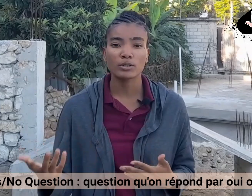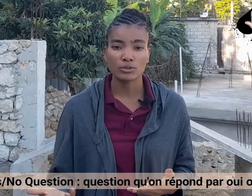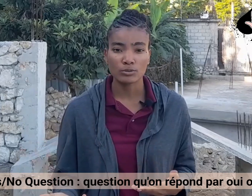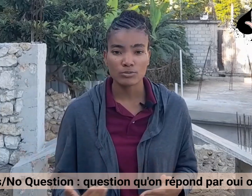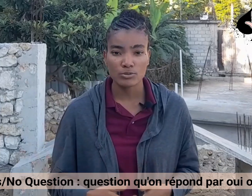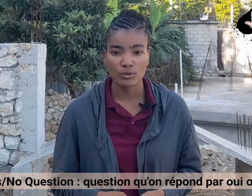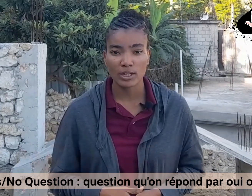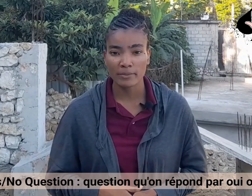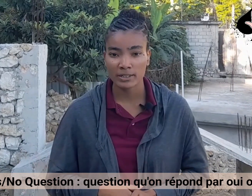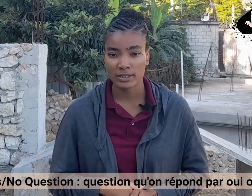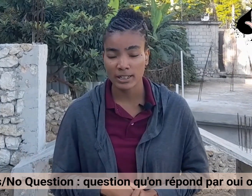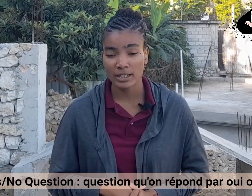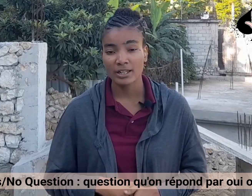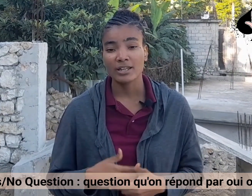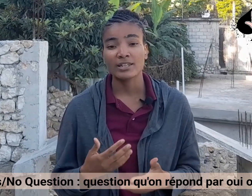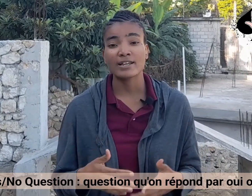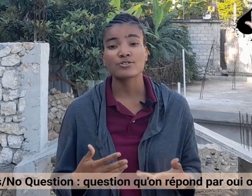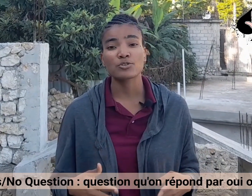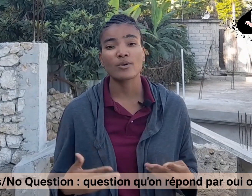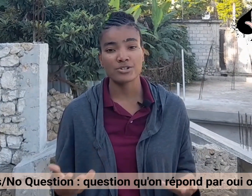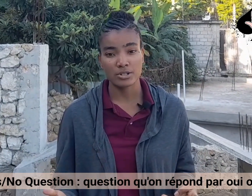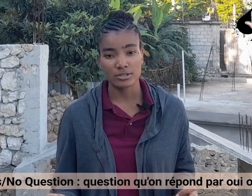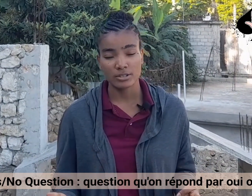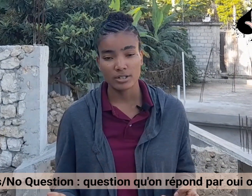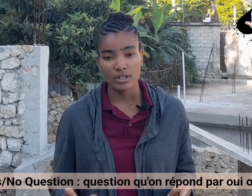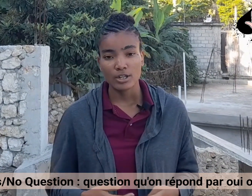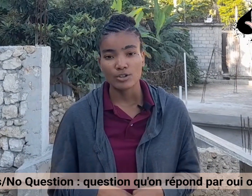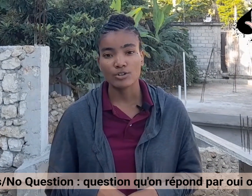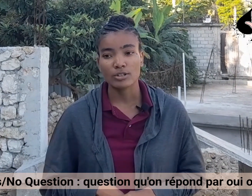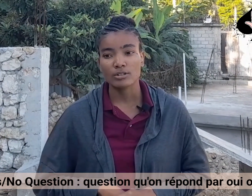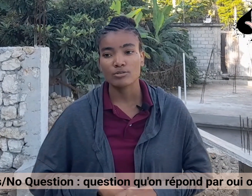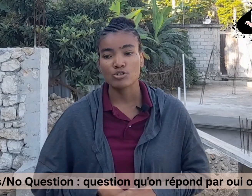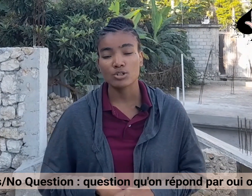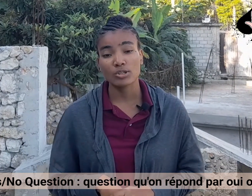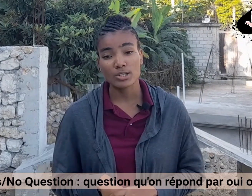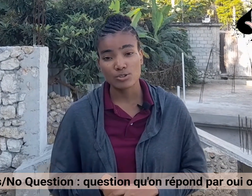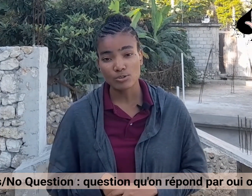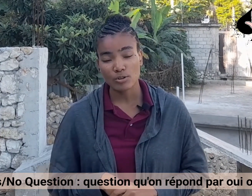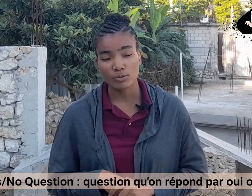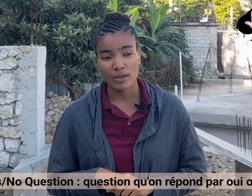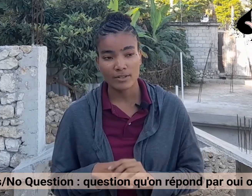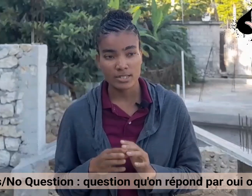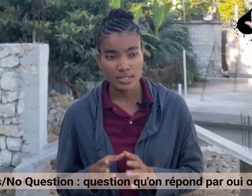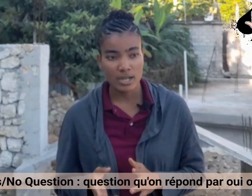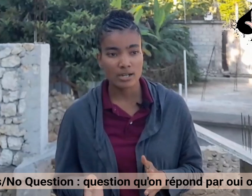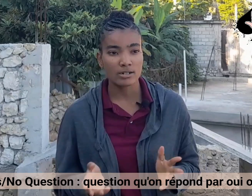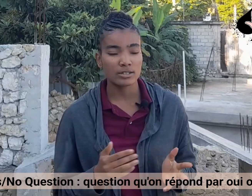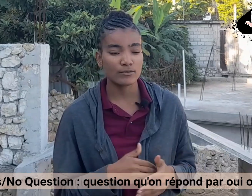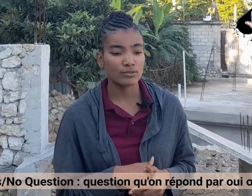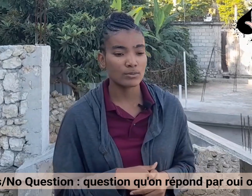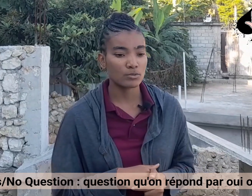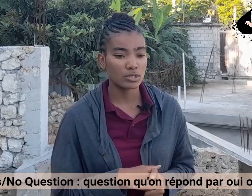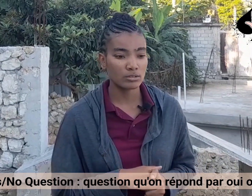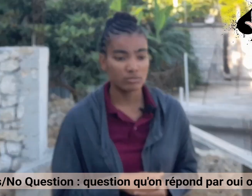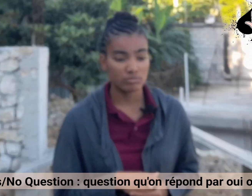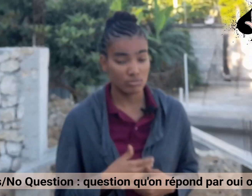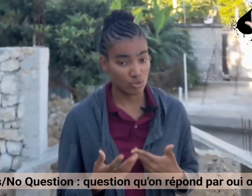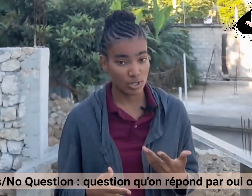non, ce qu'on appelle en anglais yes, no question. Donc, ce genre de question, comme on avait dit ça en niveau débutant, juste un